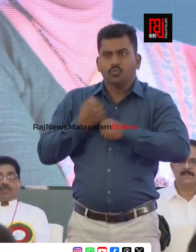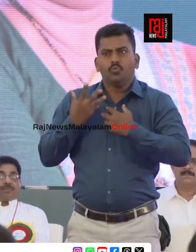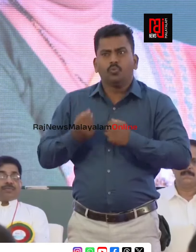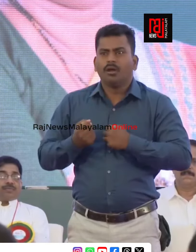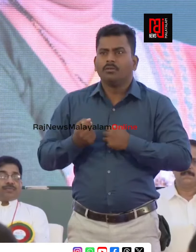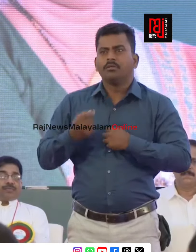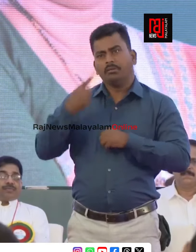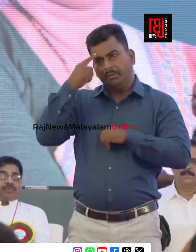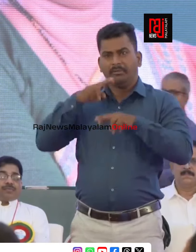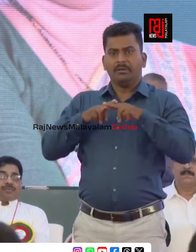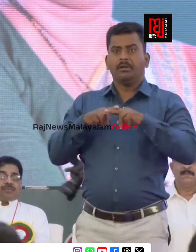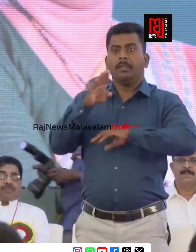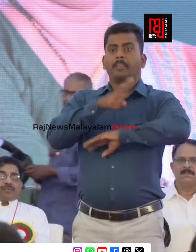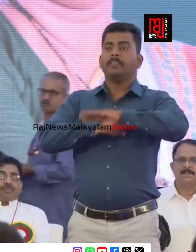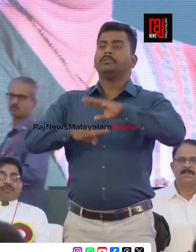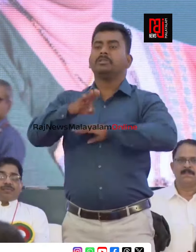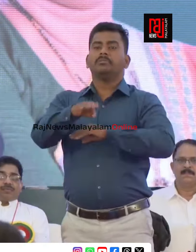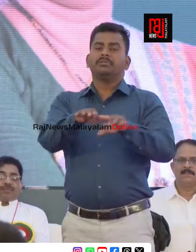അവർക്ക്